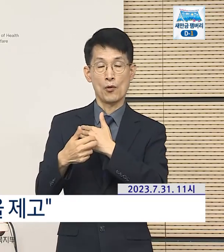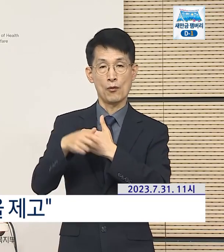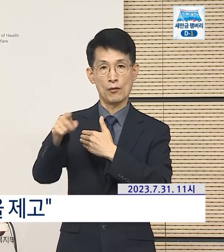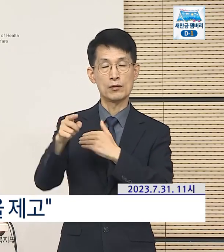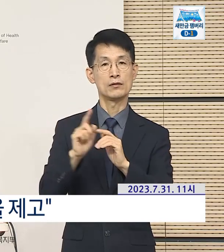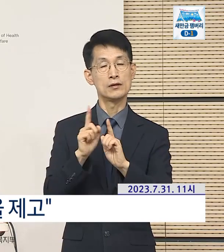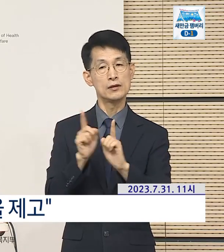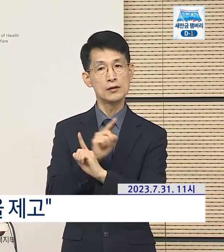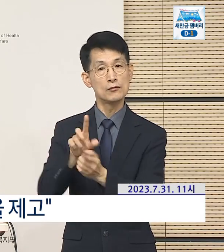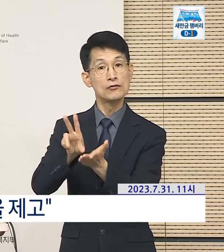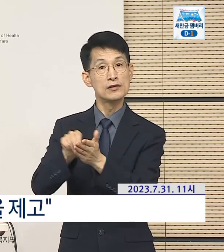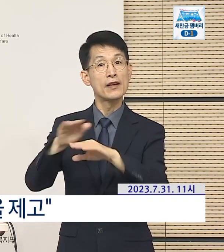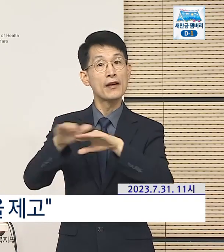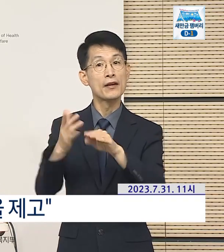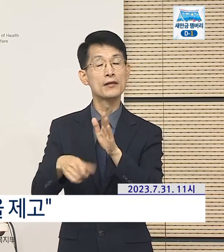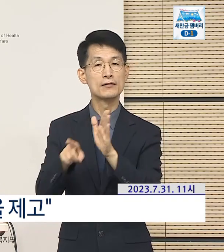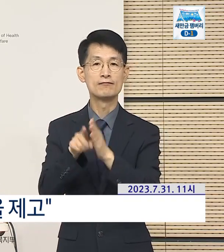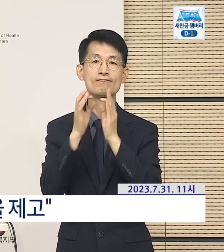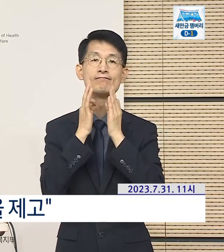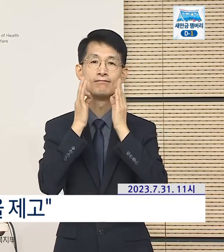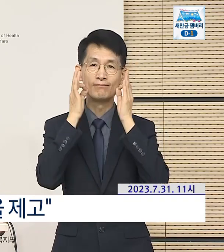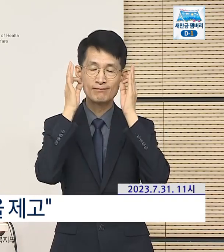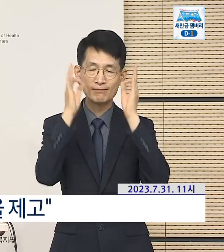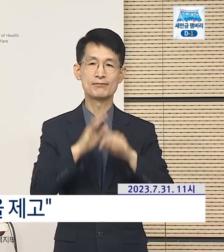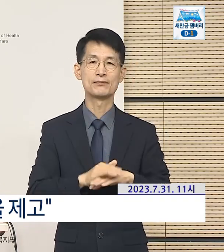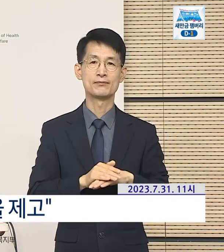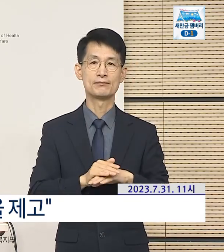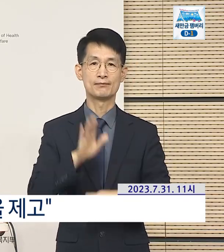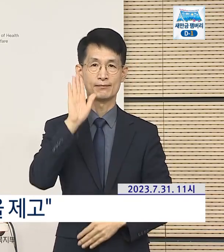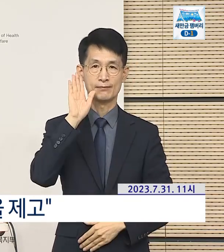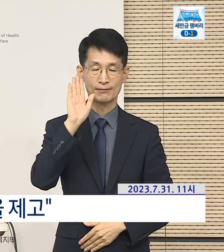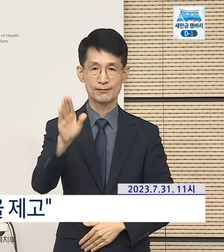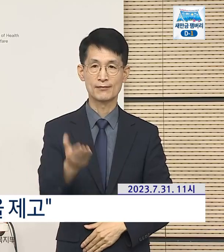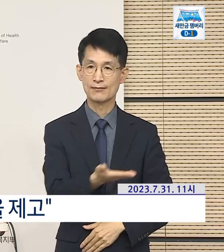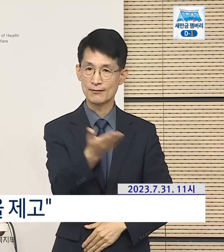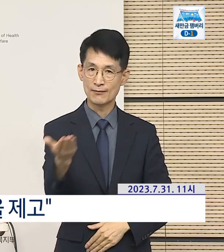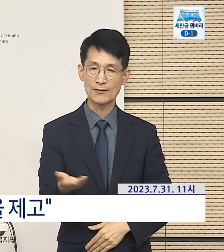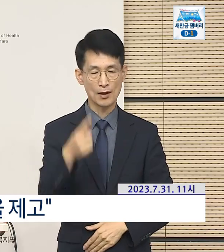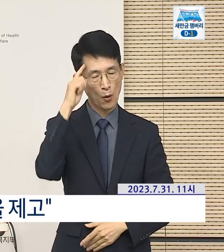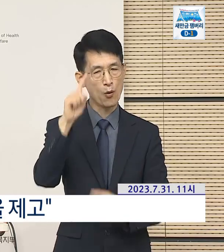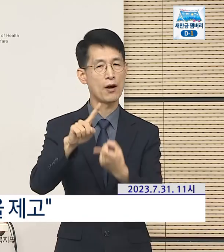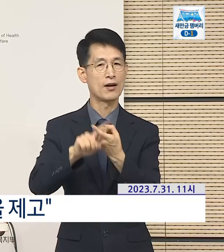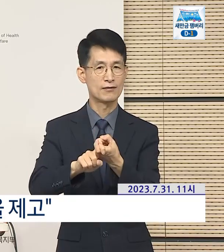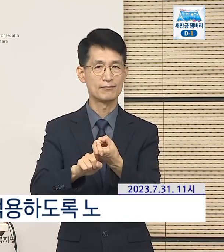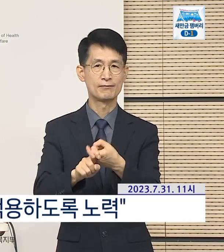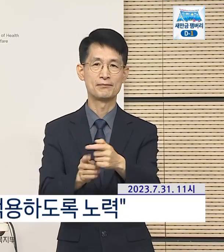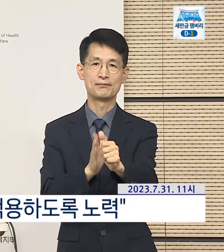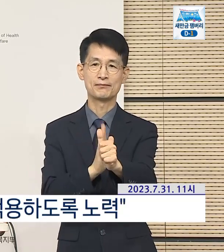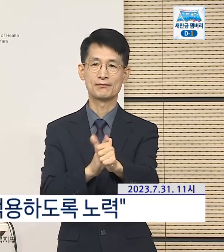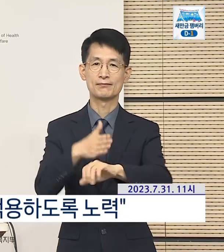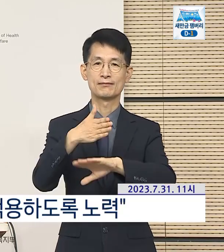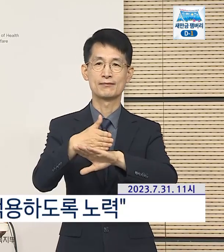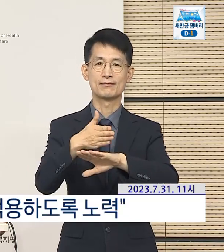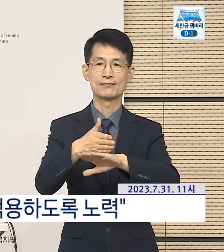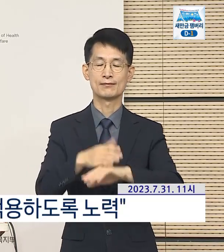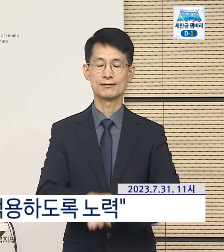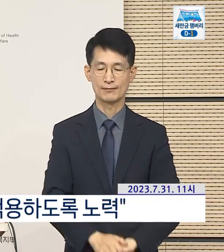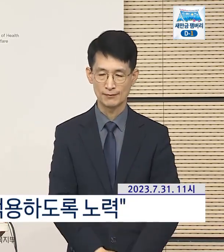대안이 될 수 있도록 노력하겠습니다 앞으로도 많은 관심을 부탁드립니다 감사합니다